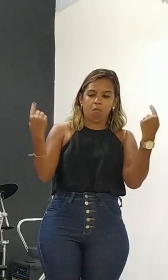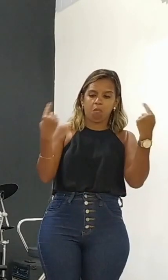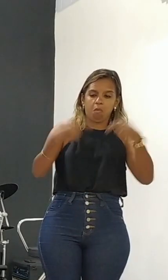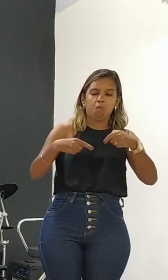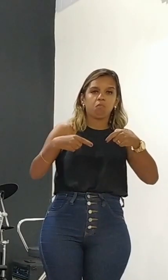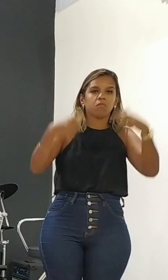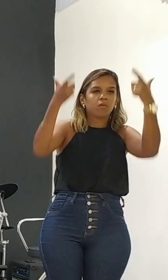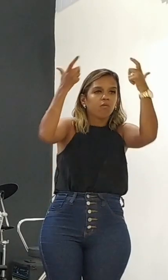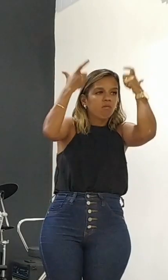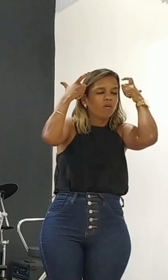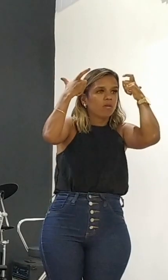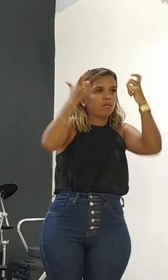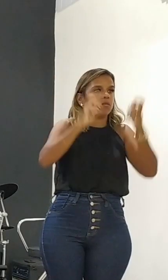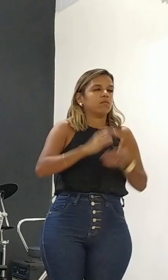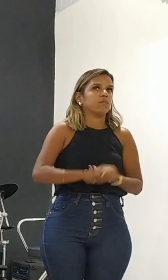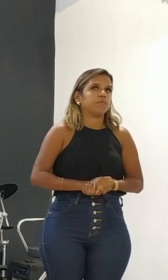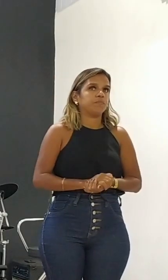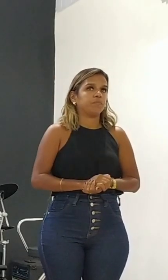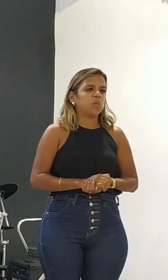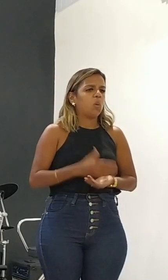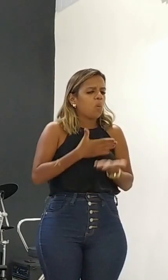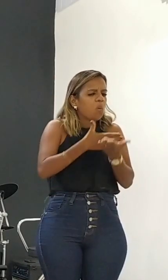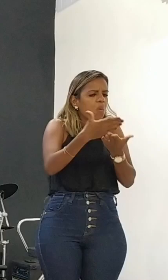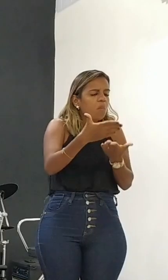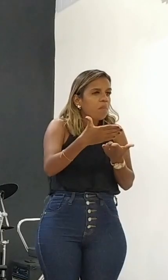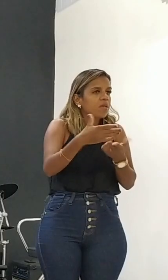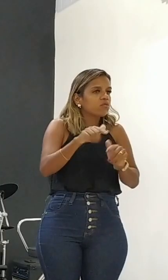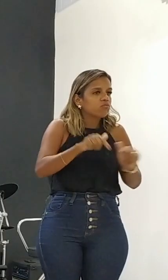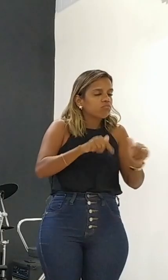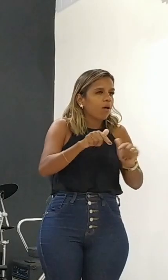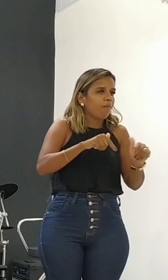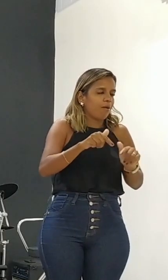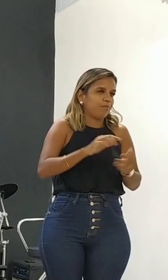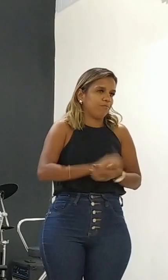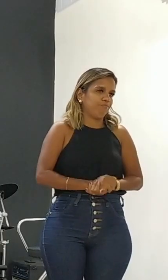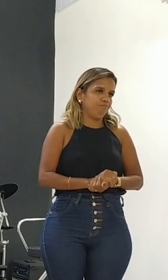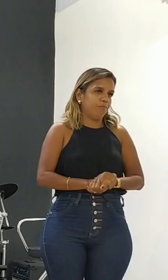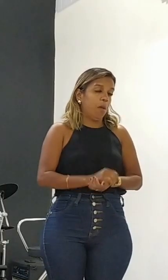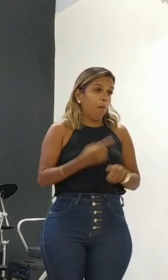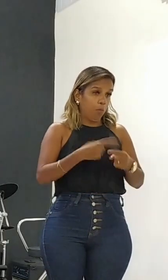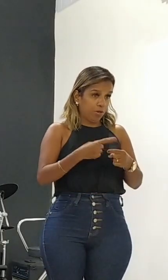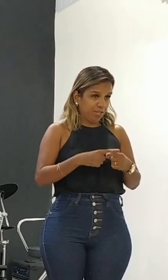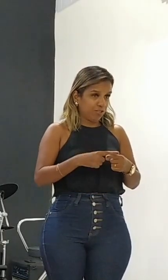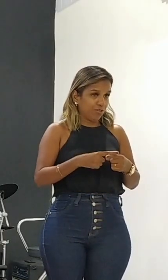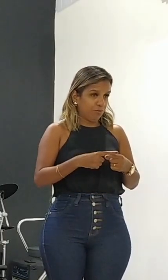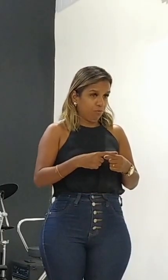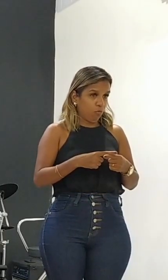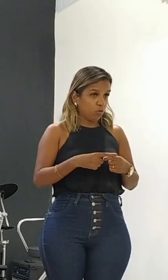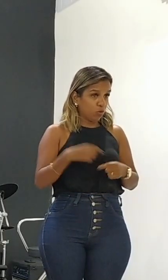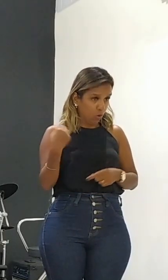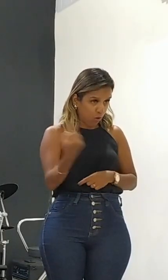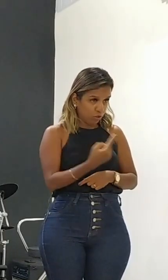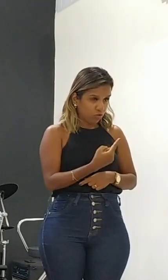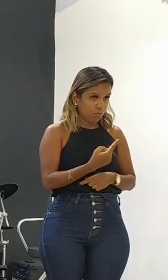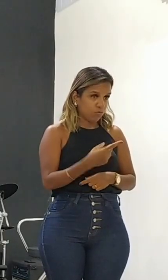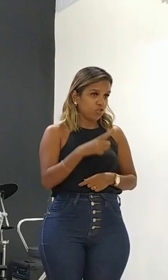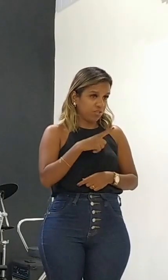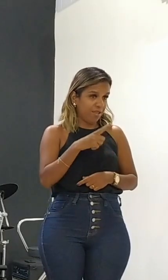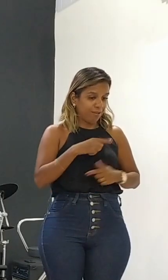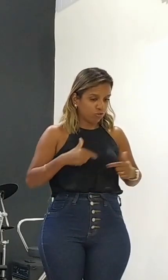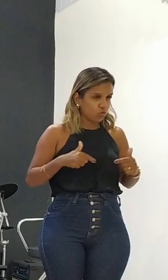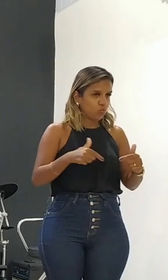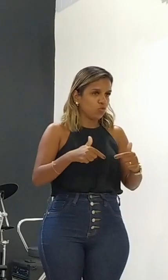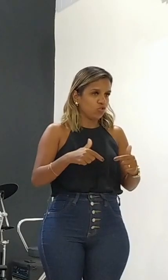o rei? No início, logo na hora, já começou a oposição, porque quando eu vou fazer algo para Deus, sempre vai